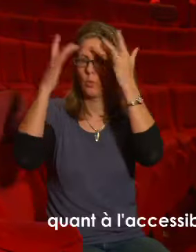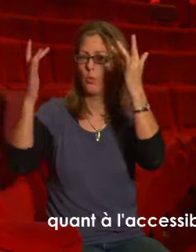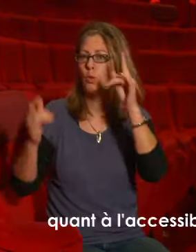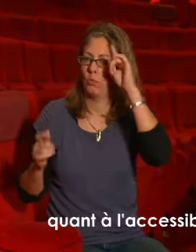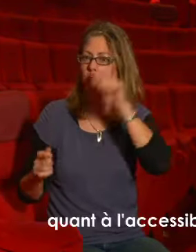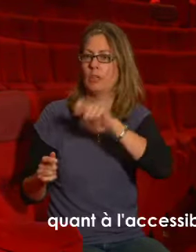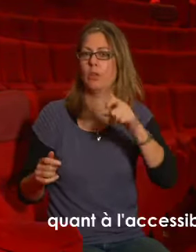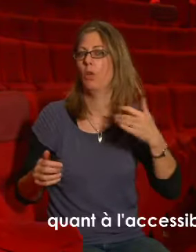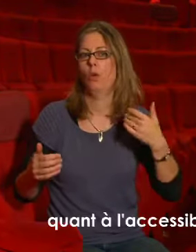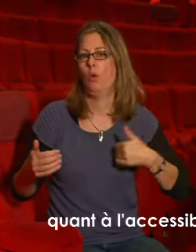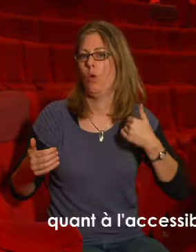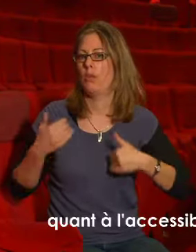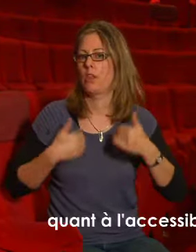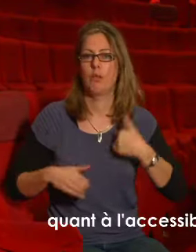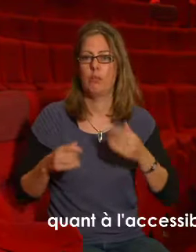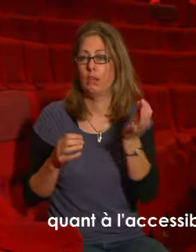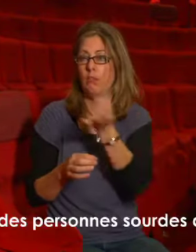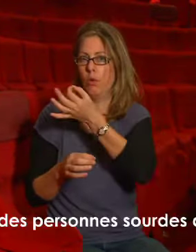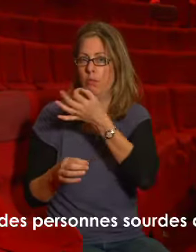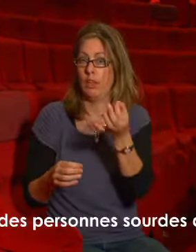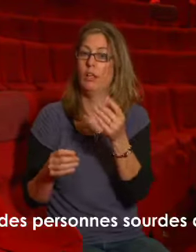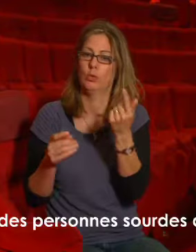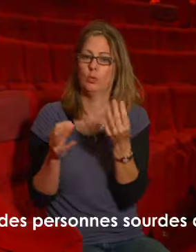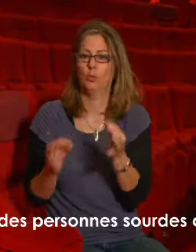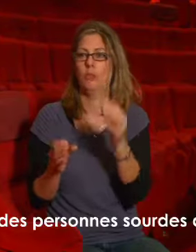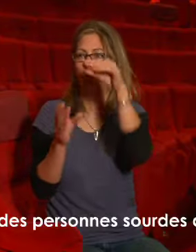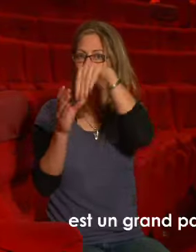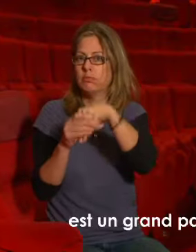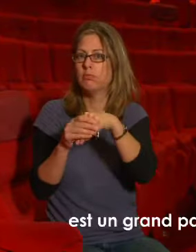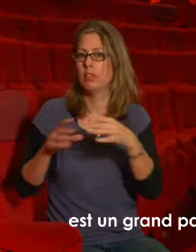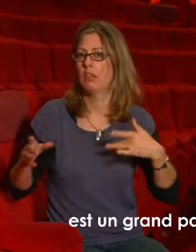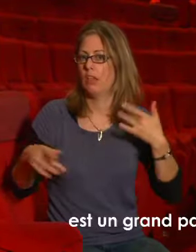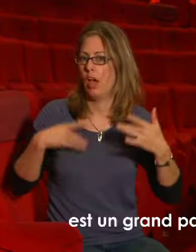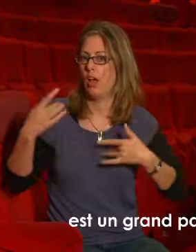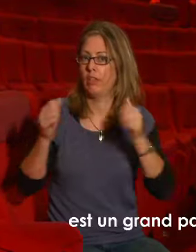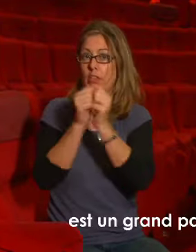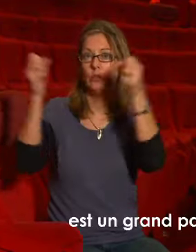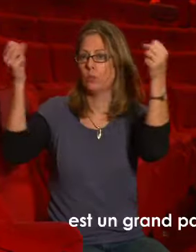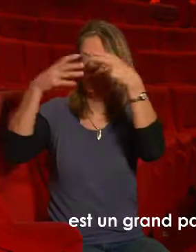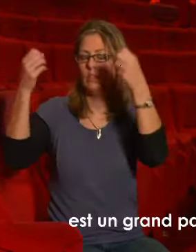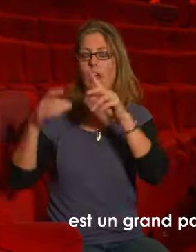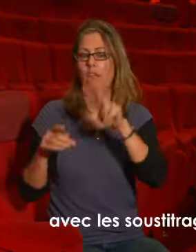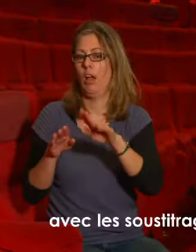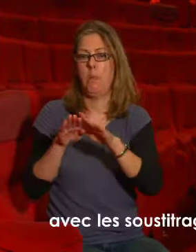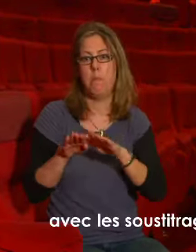à l'accessibilité donc, des personnes sourdes au théâtre, c'est un grand pas avec